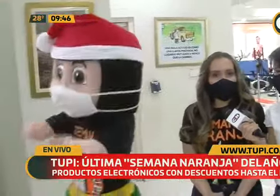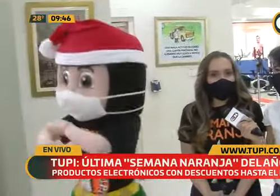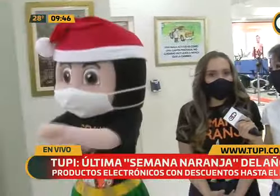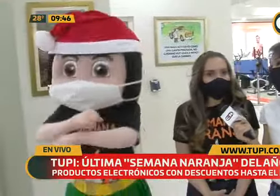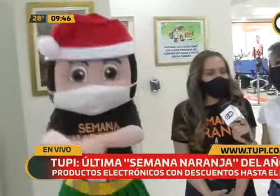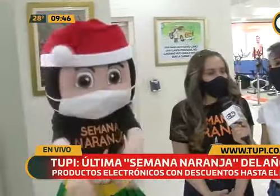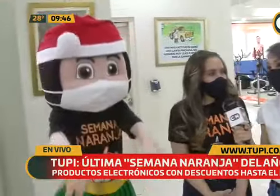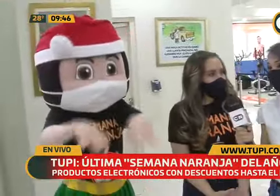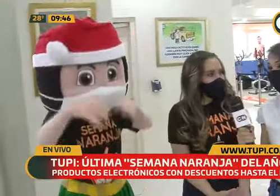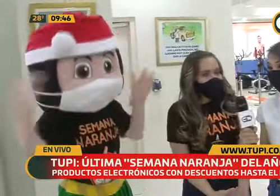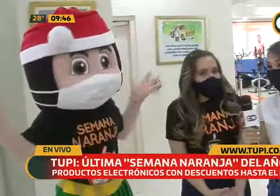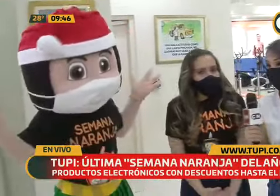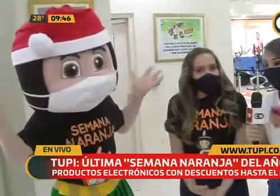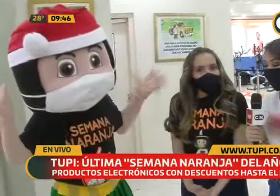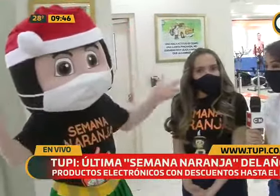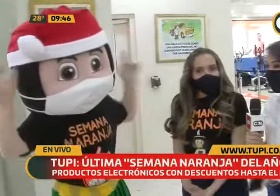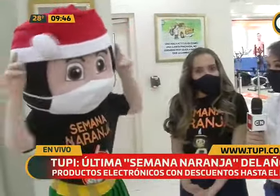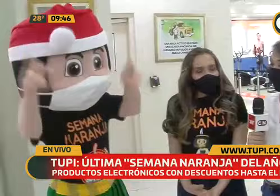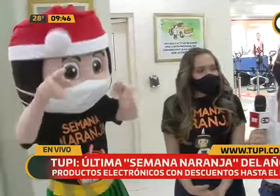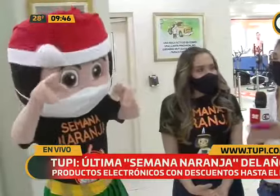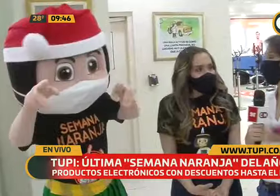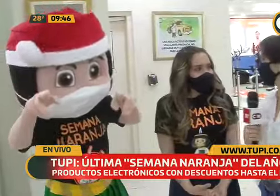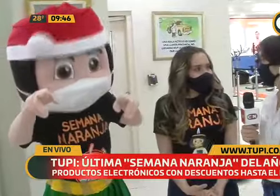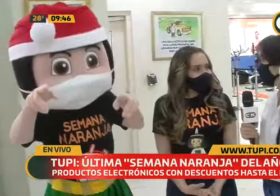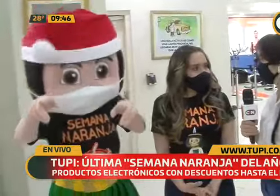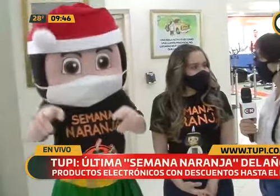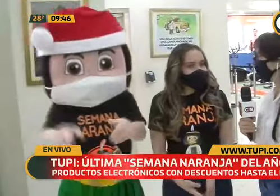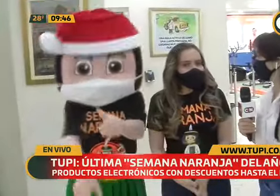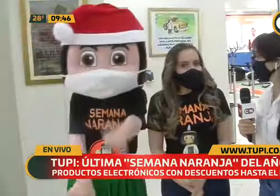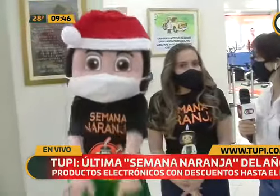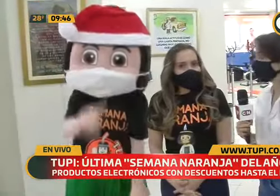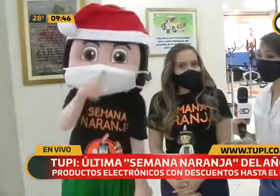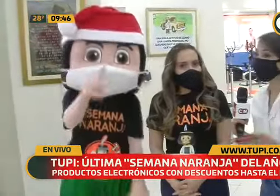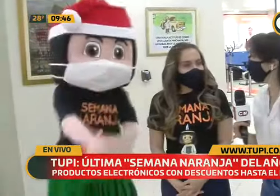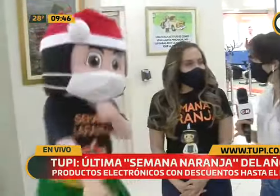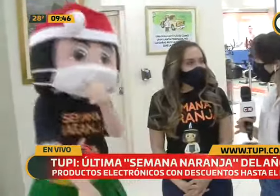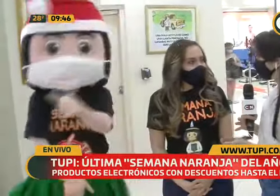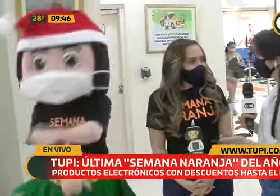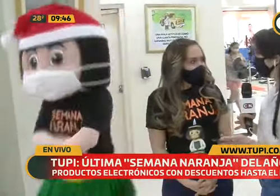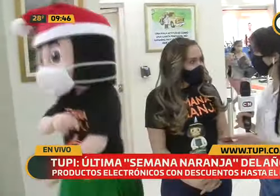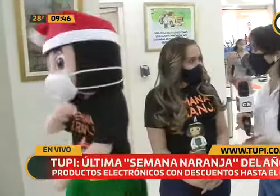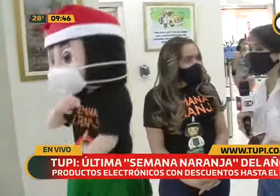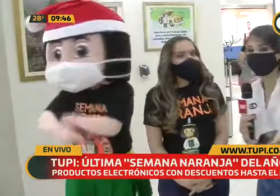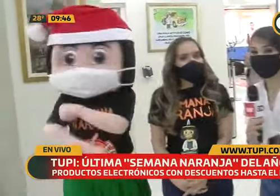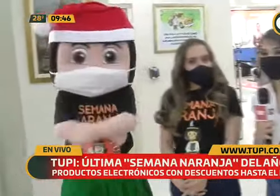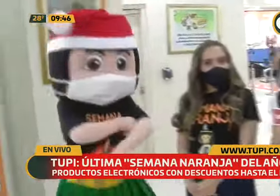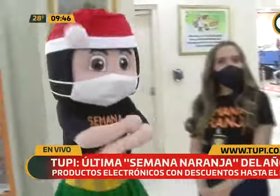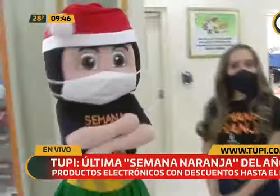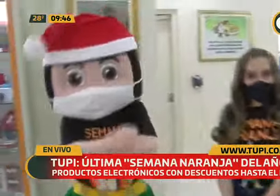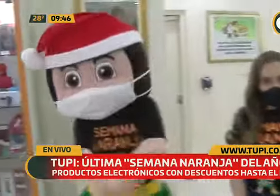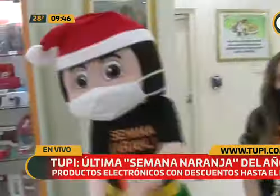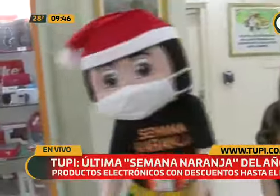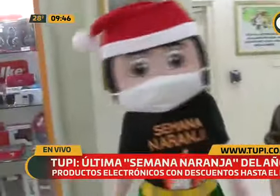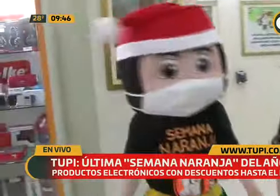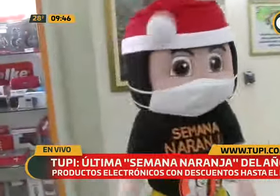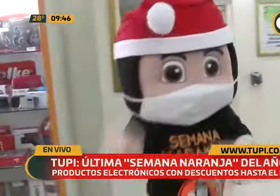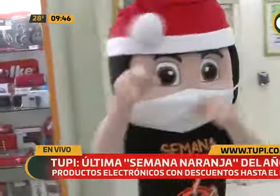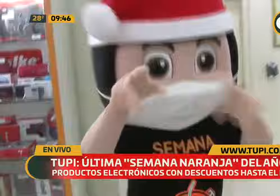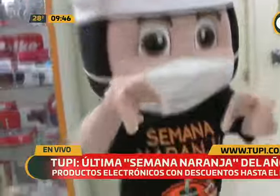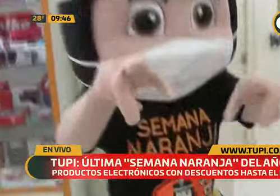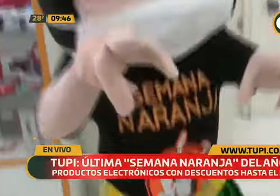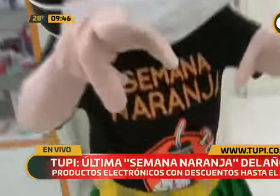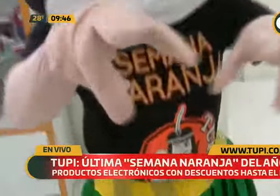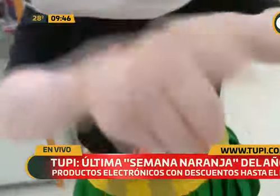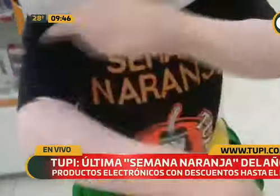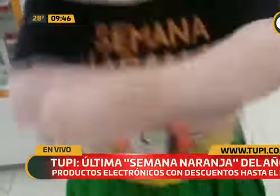bajarte del vehículo. Me encanta porque puedo comprar hoy y al fin de semana disfrutar de una fiestita con mi familia, ¿verdad? Una fiesta familiar, hacerlo de una manera